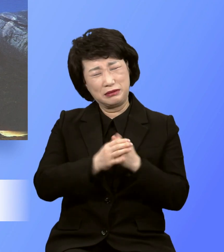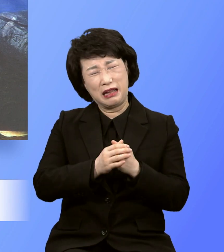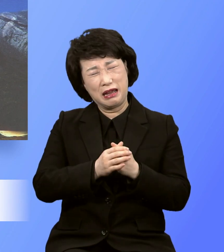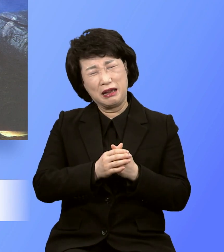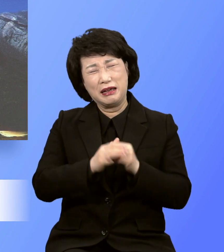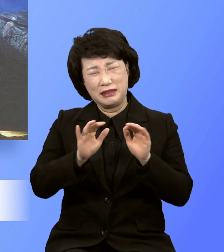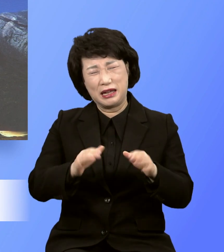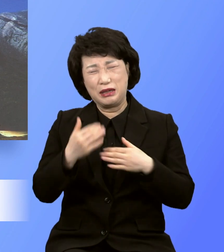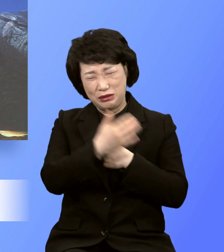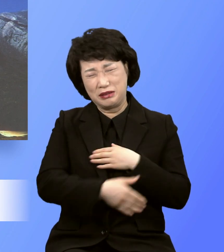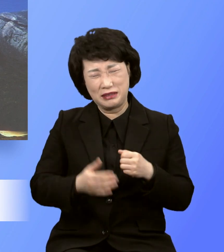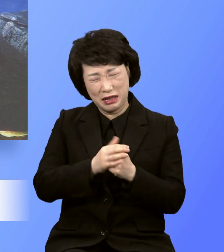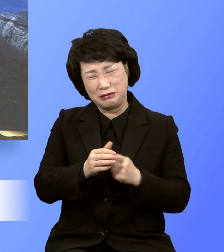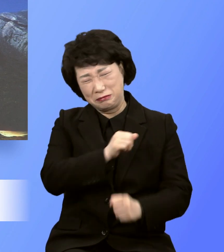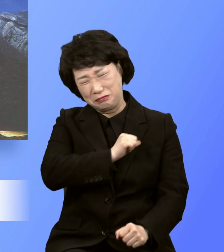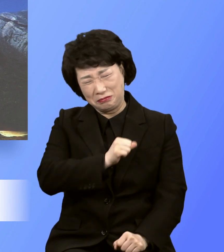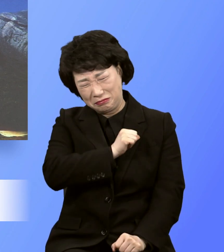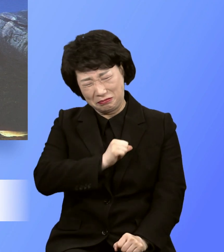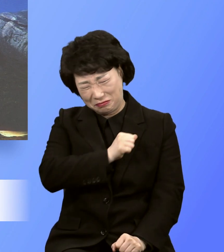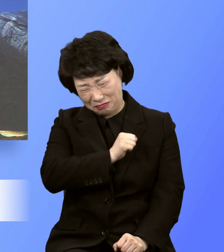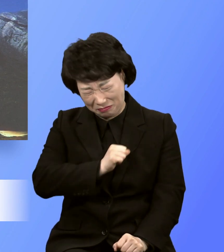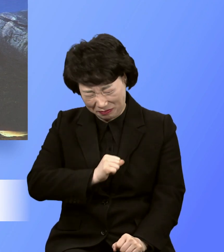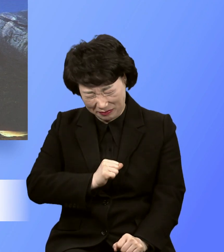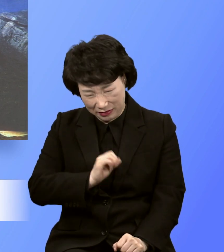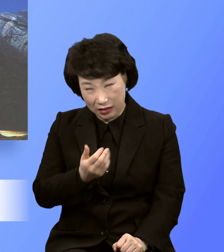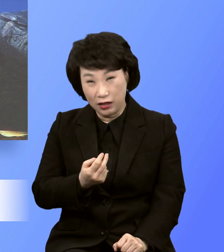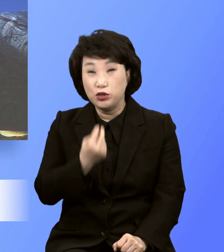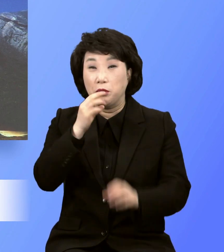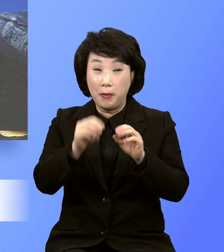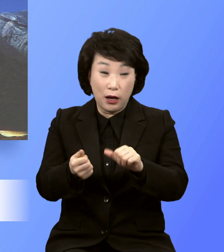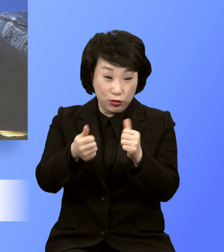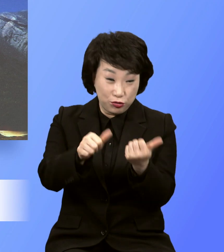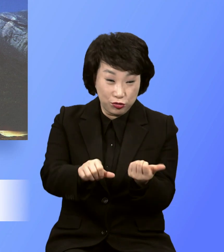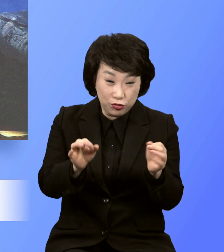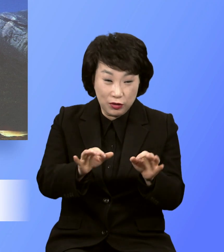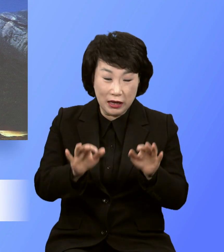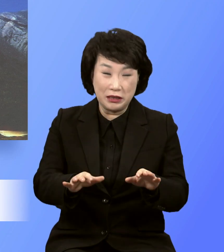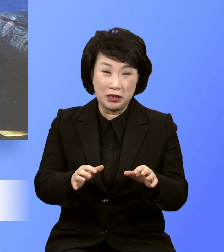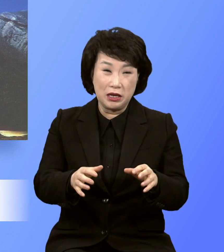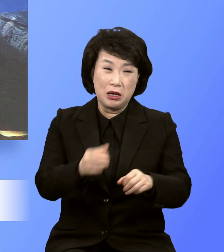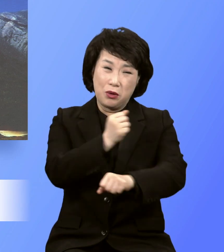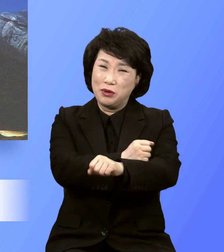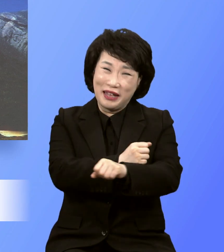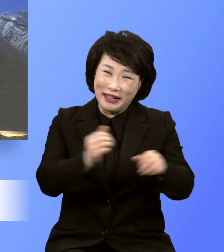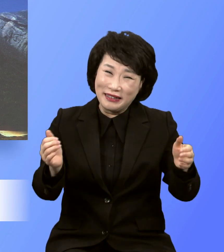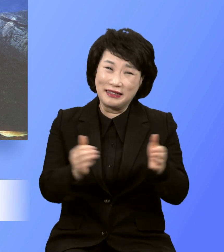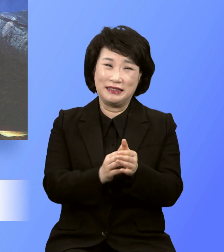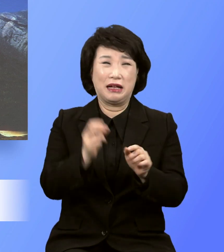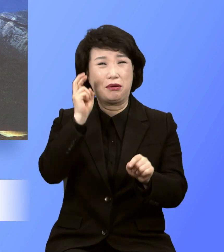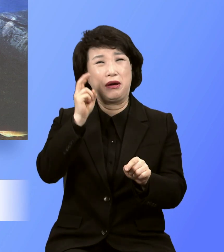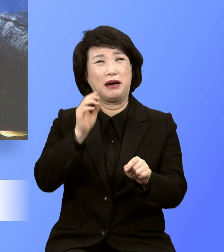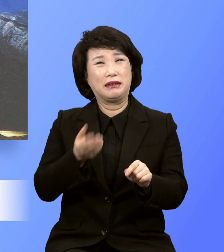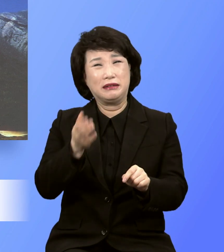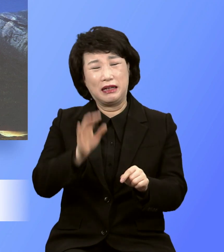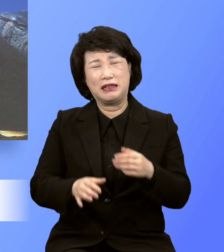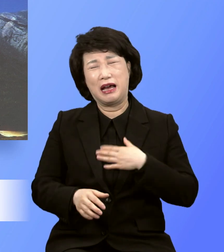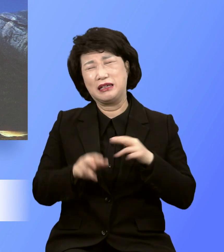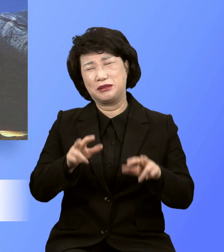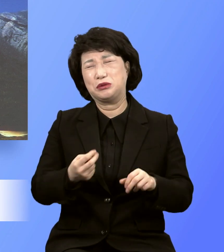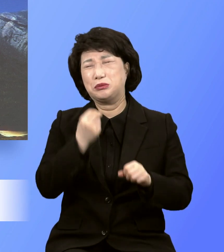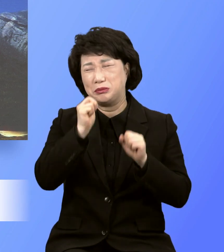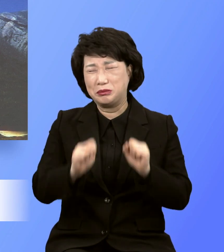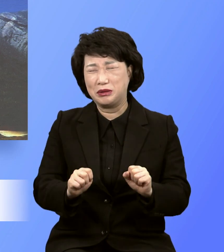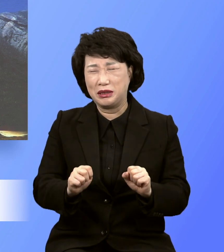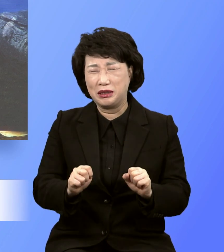그냥 육신 때문에 견디는구나. 숨만 떨어지면 이 고통이 없을 텐데 내가 숨 쉬고 있기